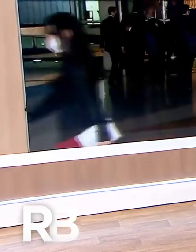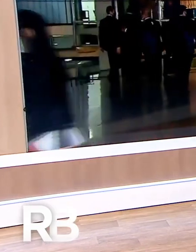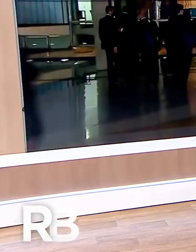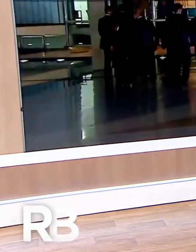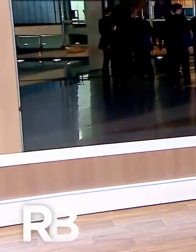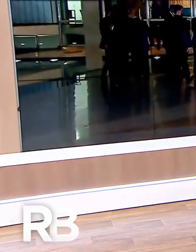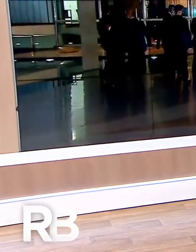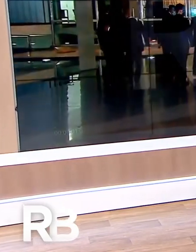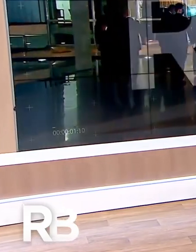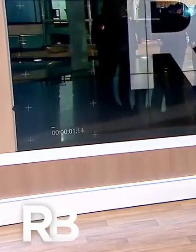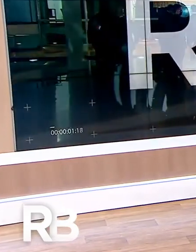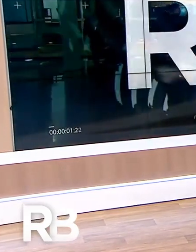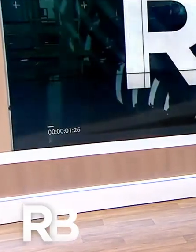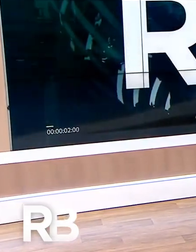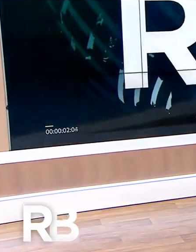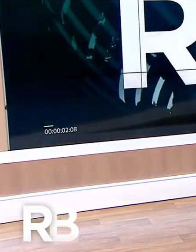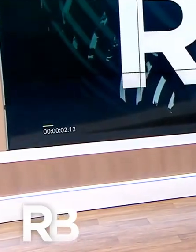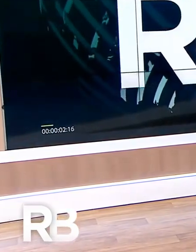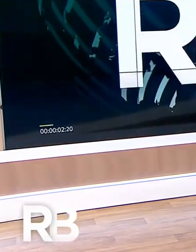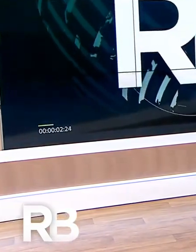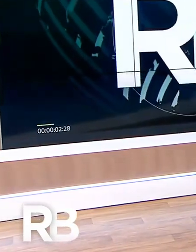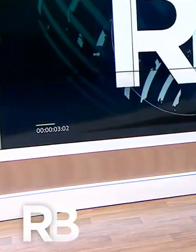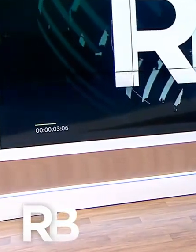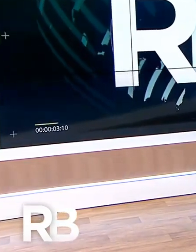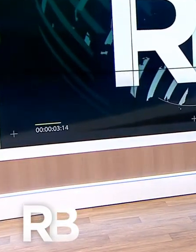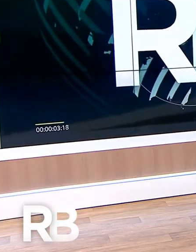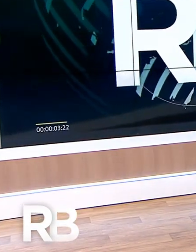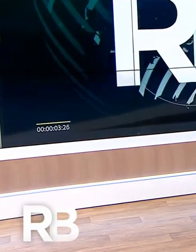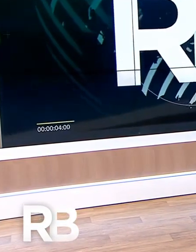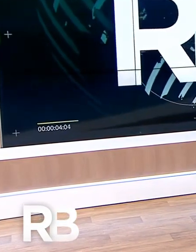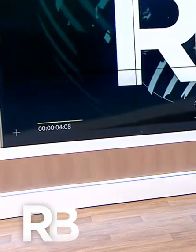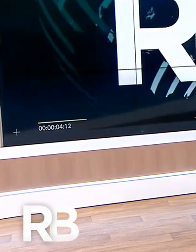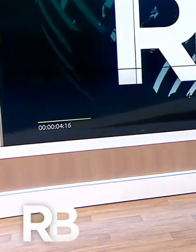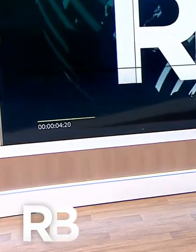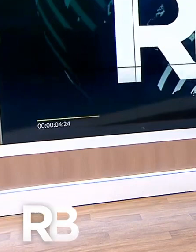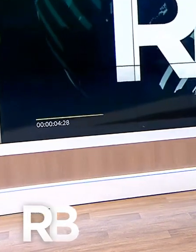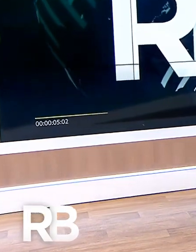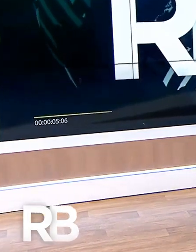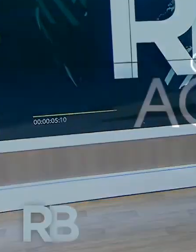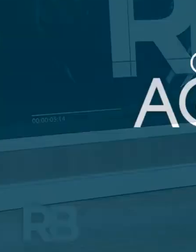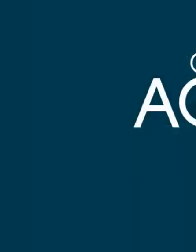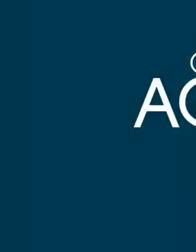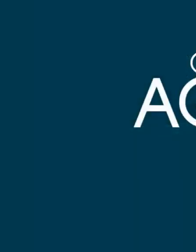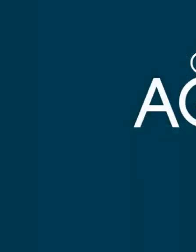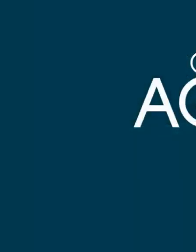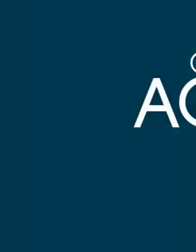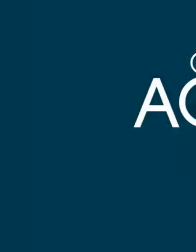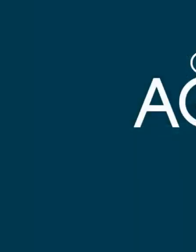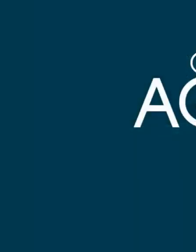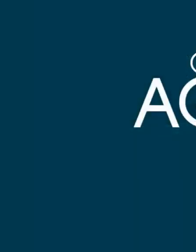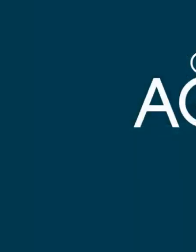também do presidente do Senado, Davi Alcolumbre. Você viu ao vivo aqui na TV Brasil, portanto, e agora sim a gente fala de